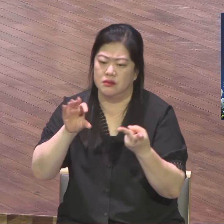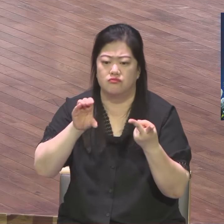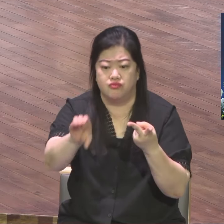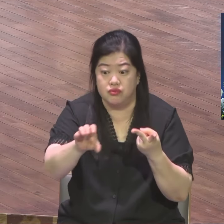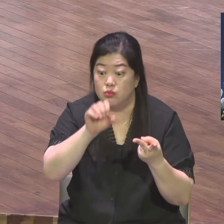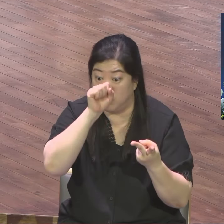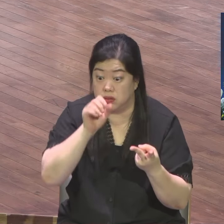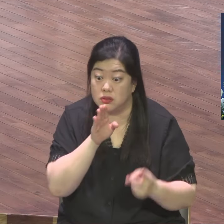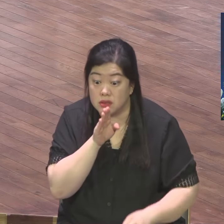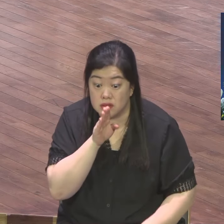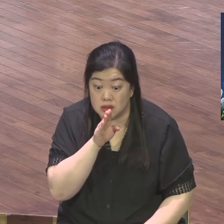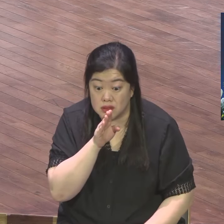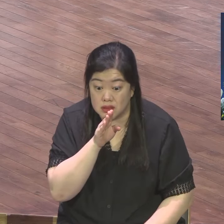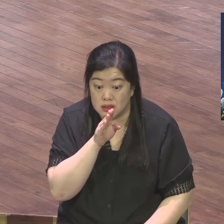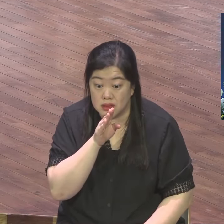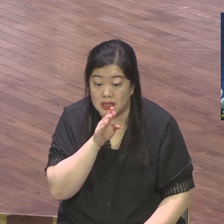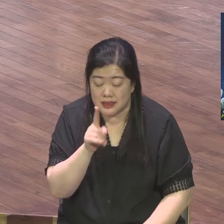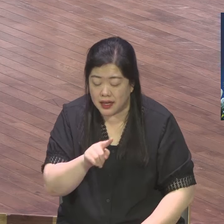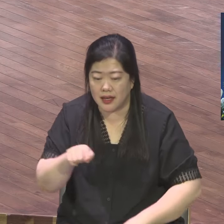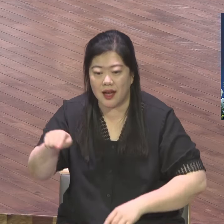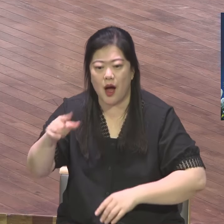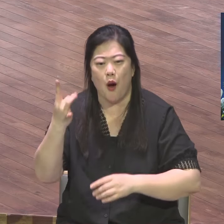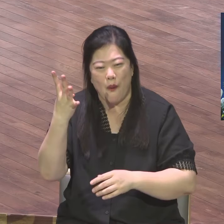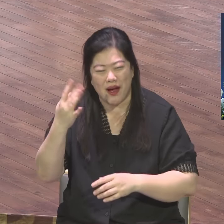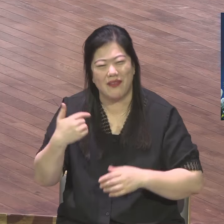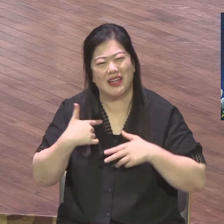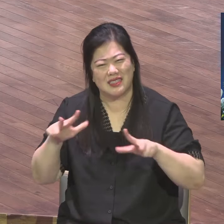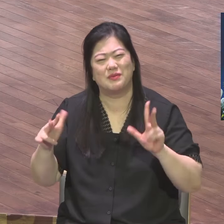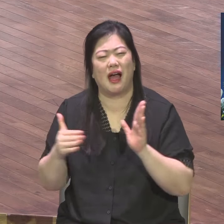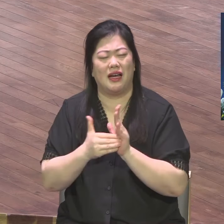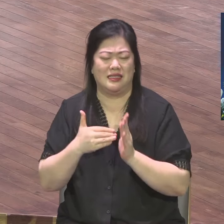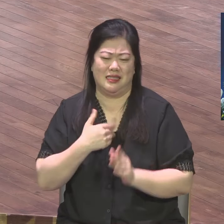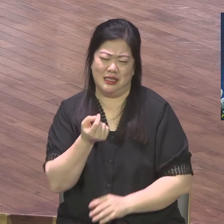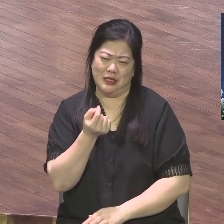여자가 자고 있더라니까 내가 깜짝 놀랐다니까.